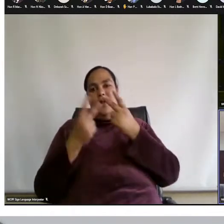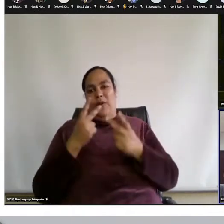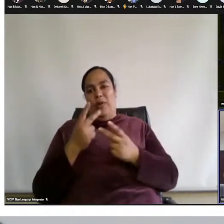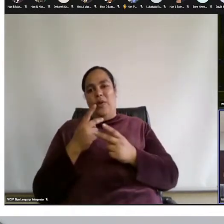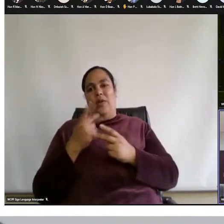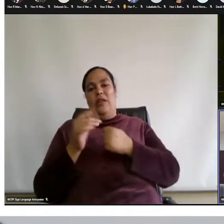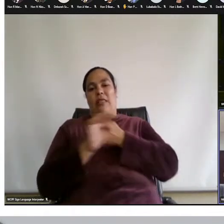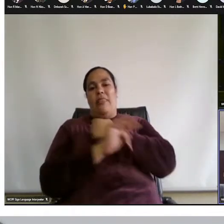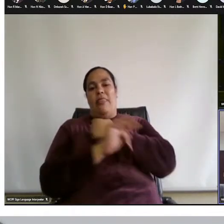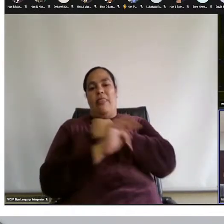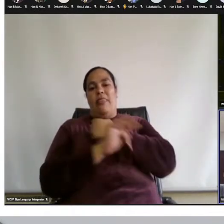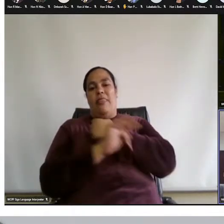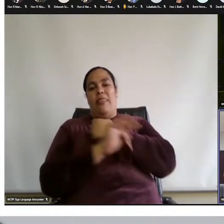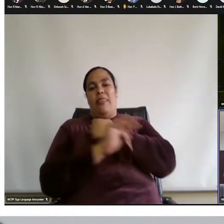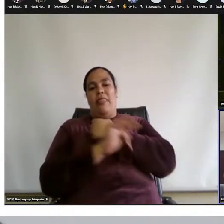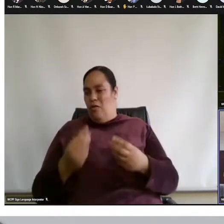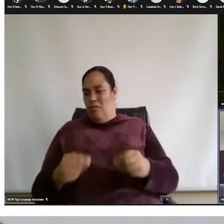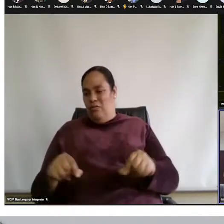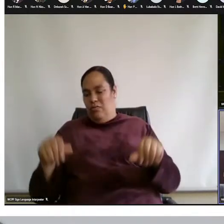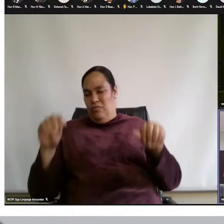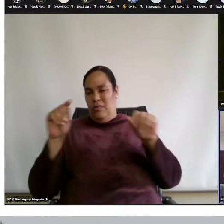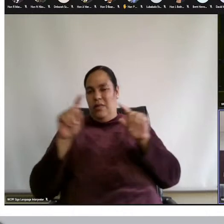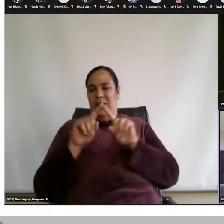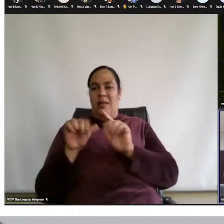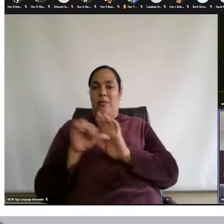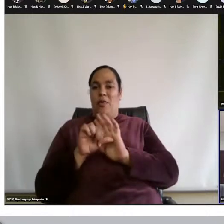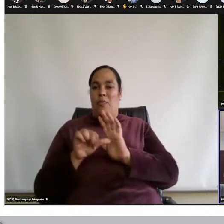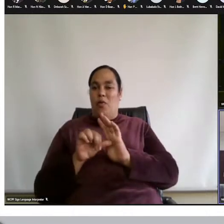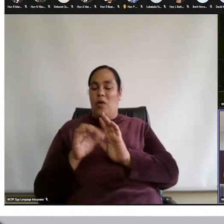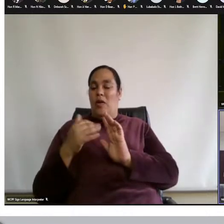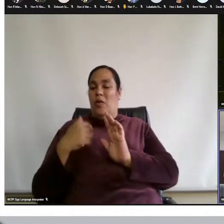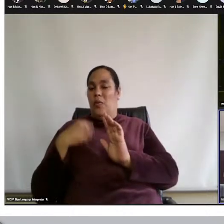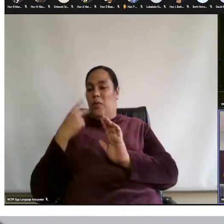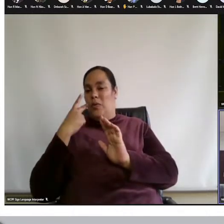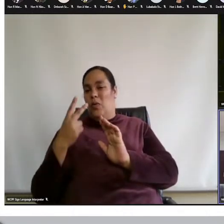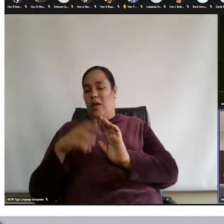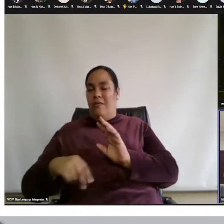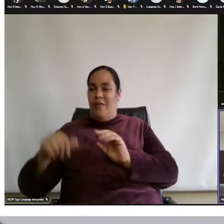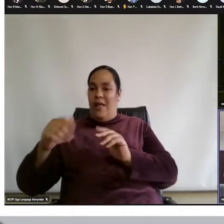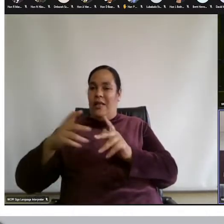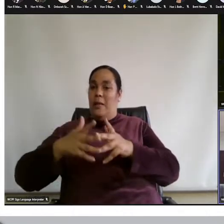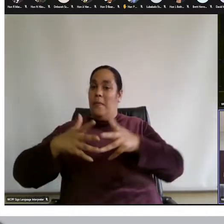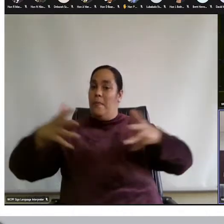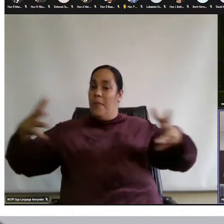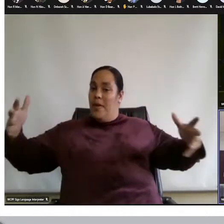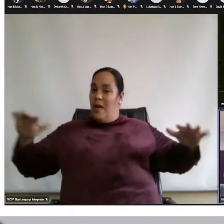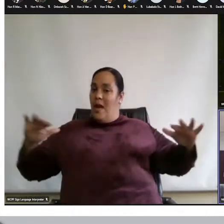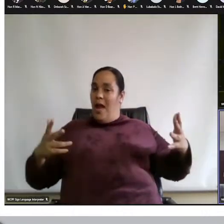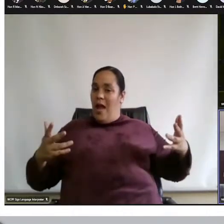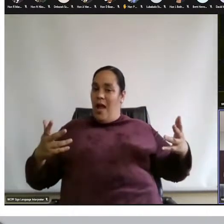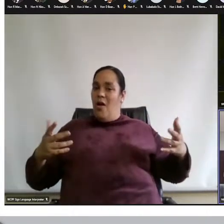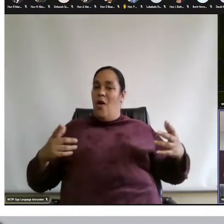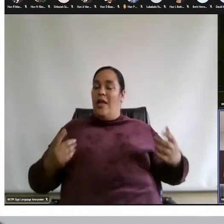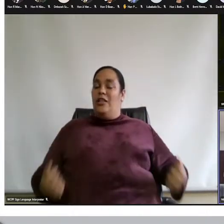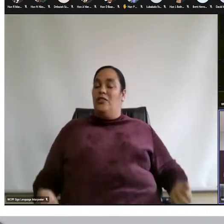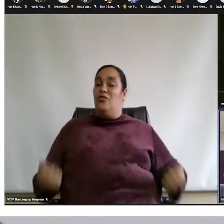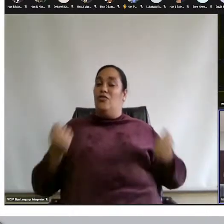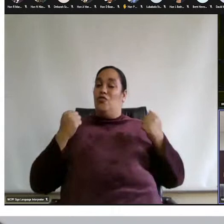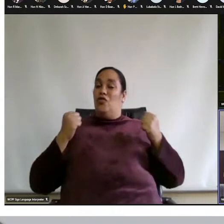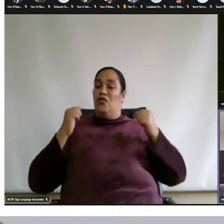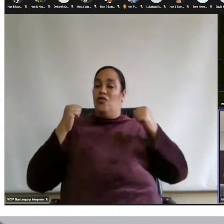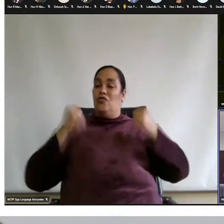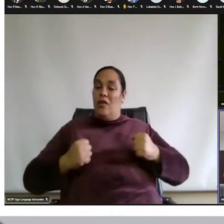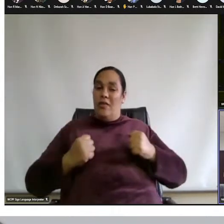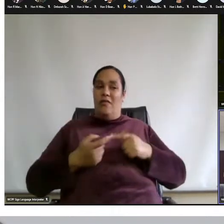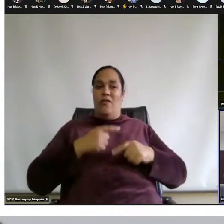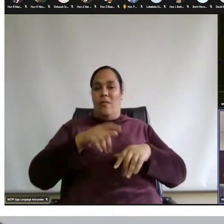veldkondisies, en ook baie belangrik, ons kyk ook na die veld, die grootte van die veld en die draagkrag van die veld.